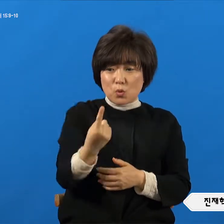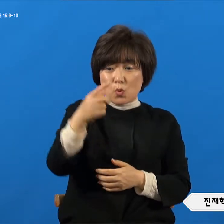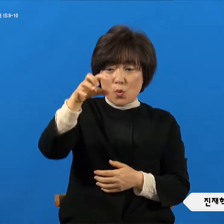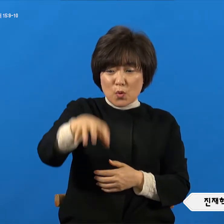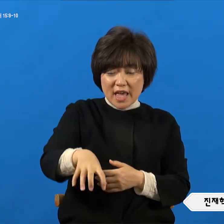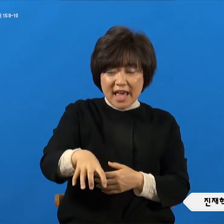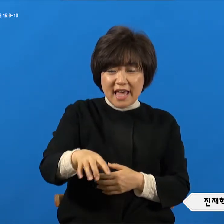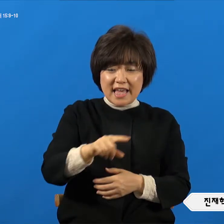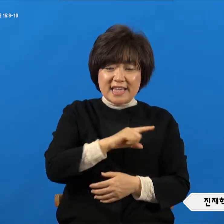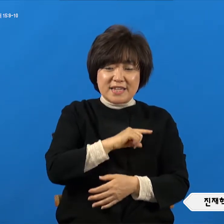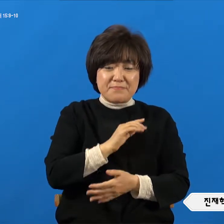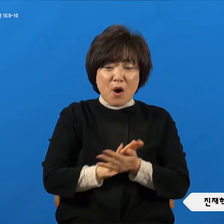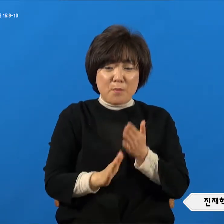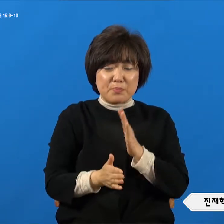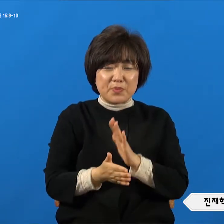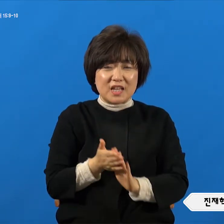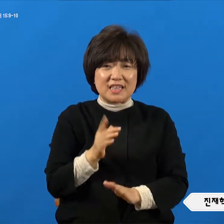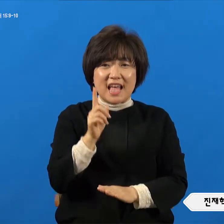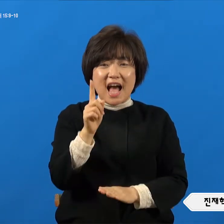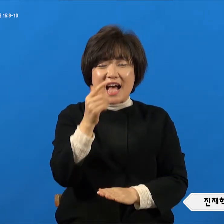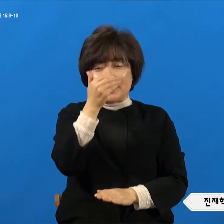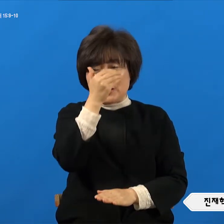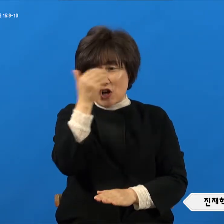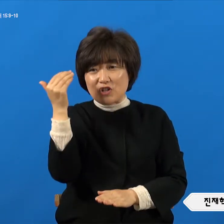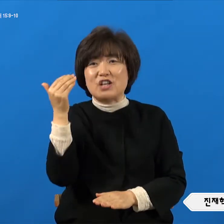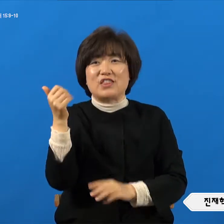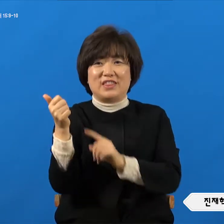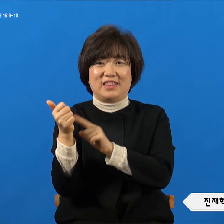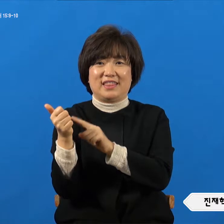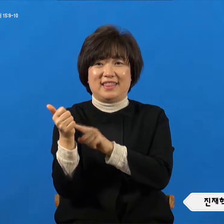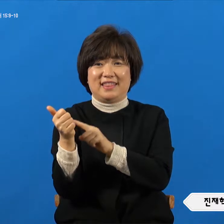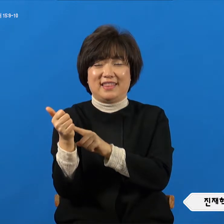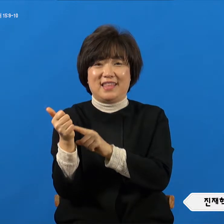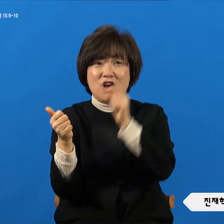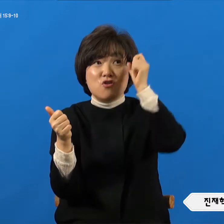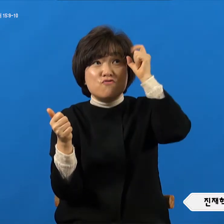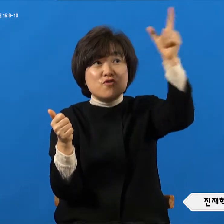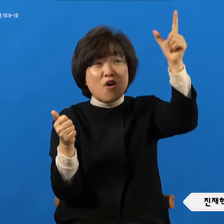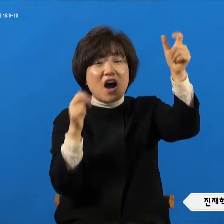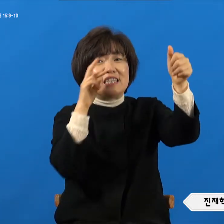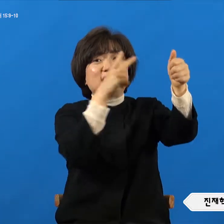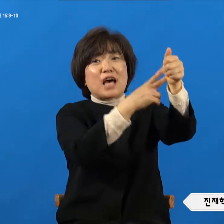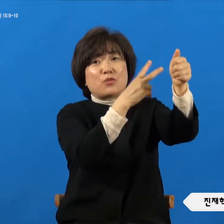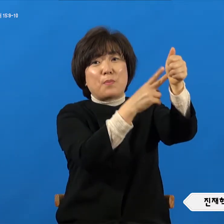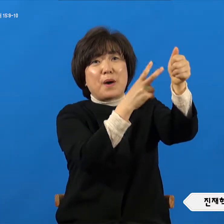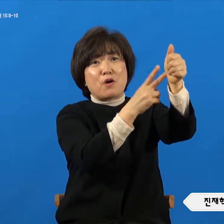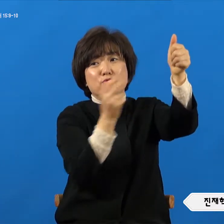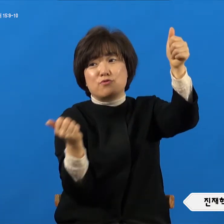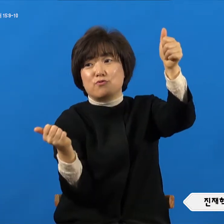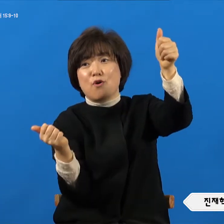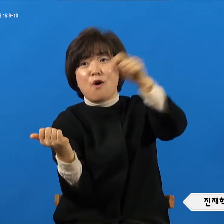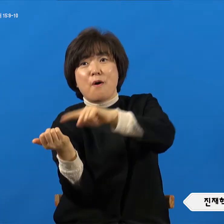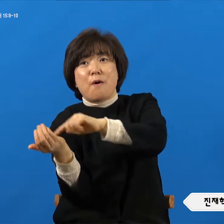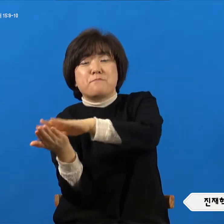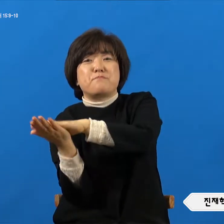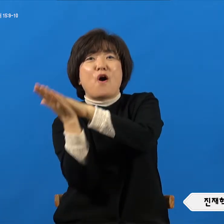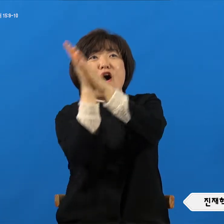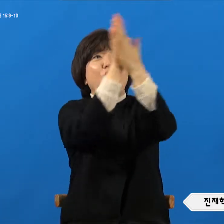한 청년의 삶 가운데 위대한 사도 바울이 되기까지 하나님이 보내시고